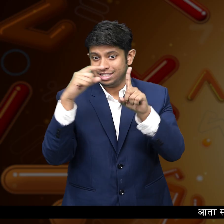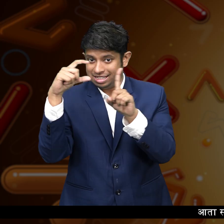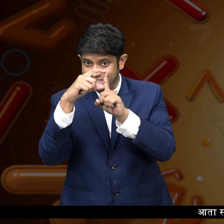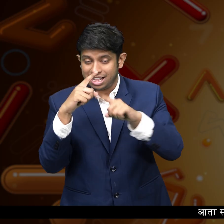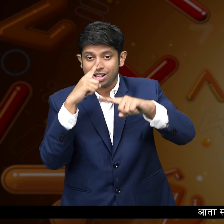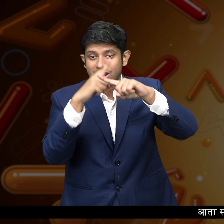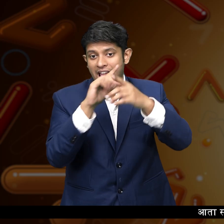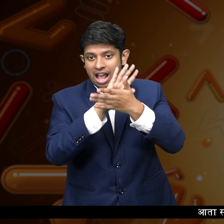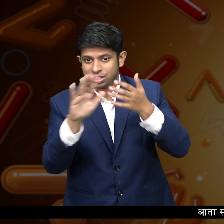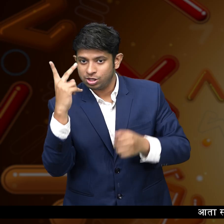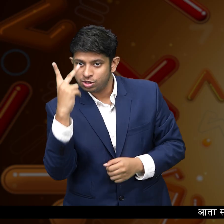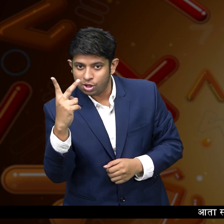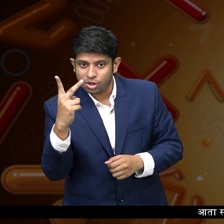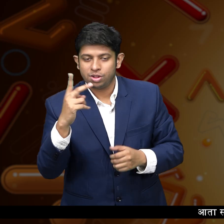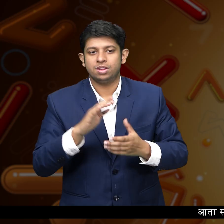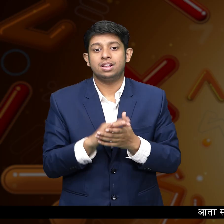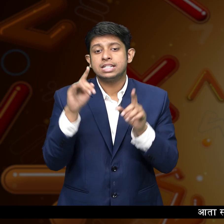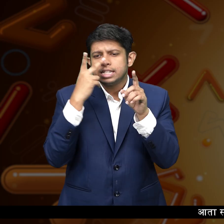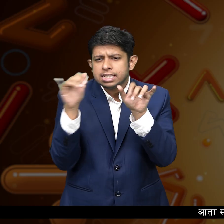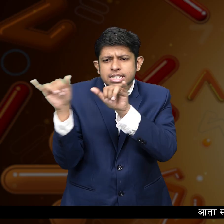आता सामान्य डीच्या